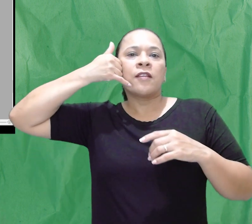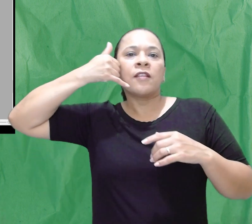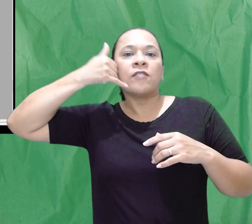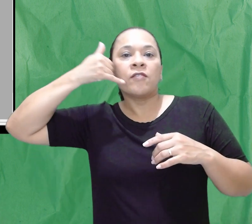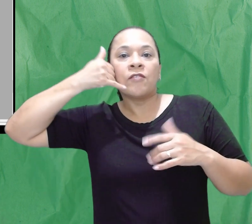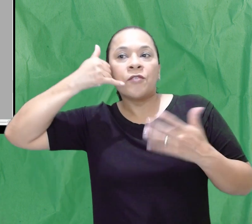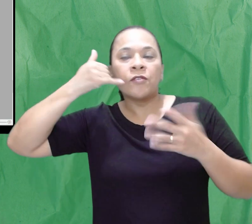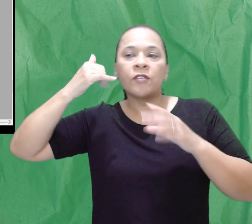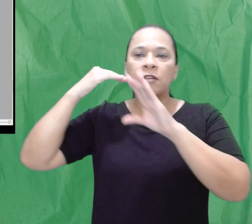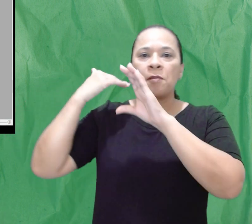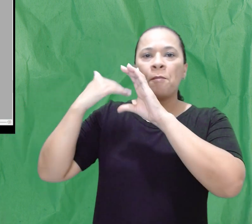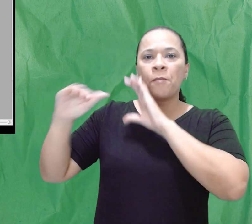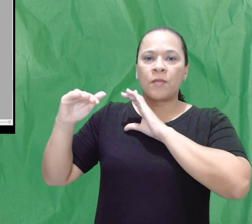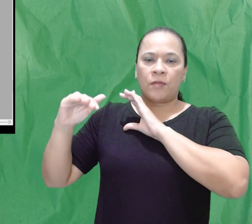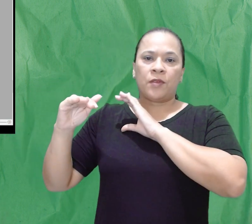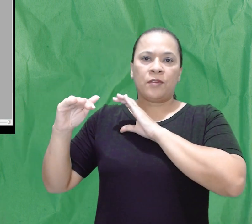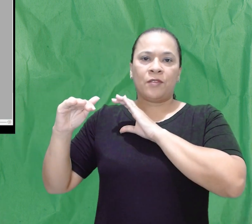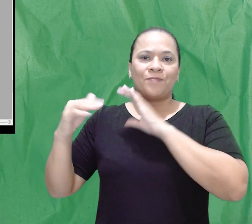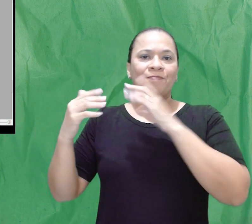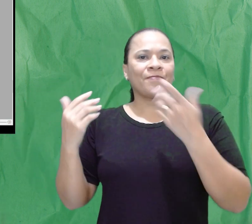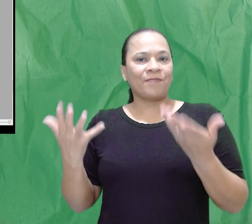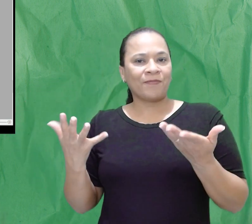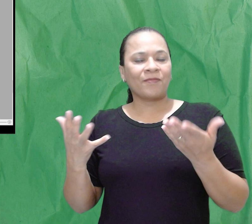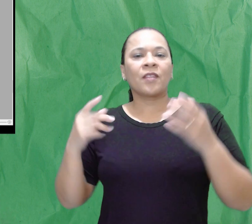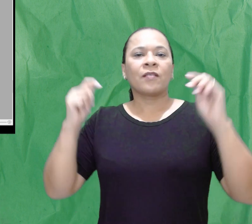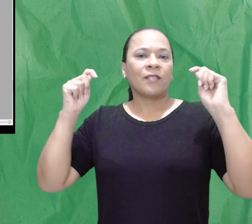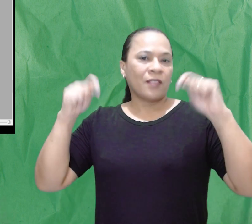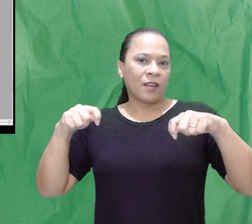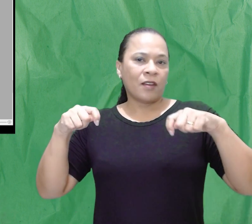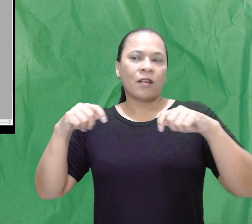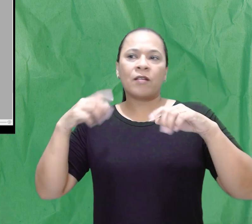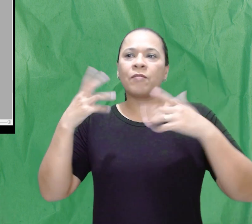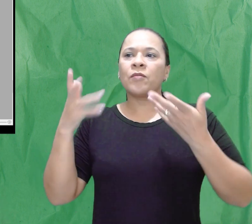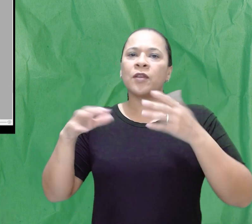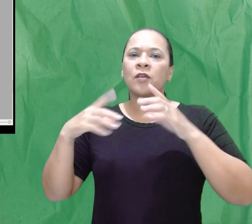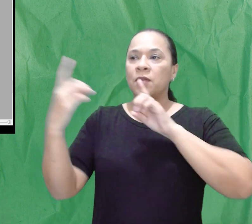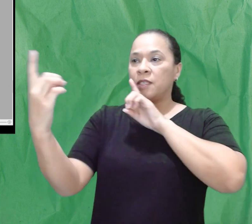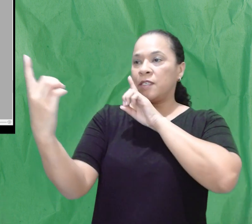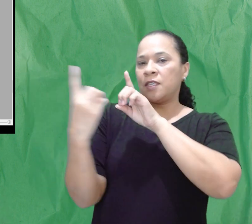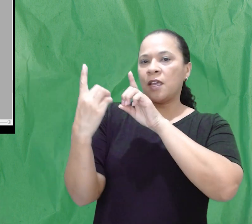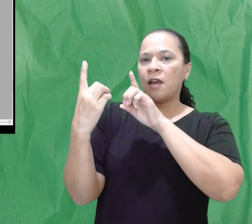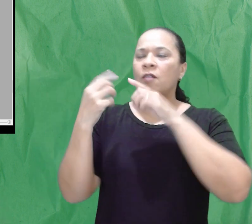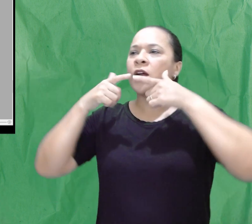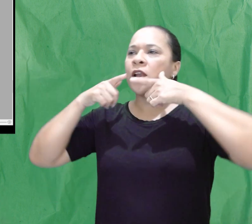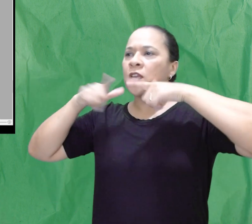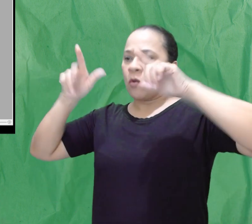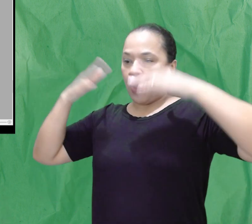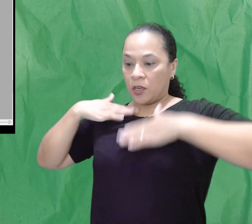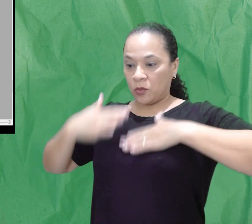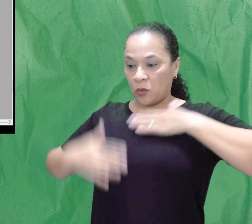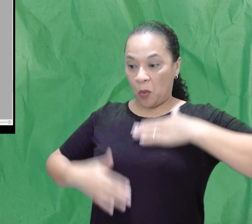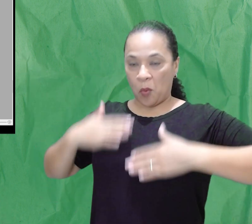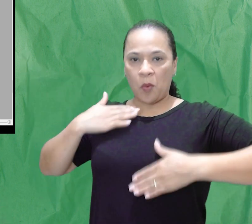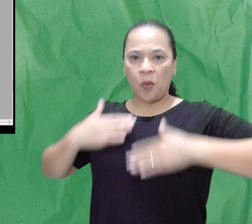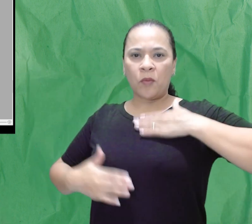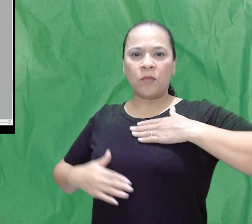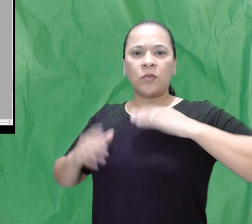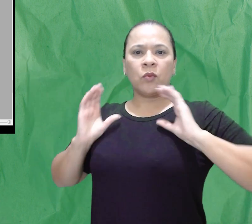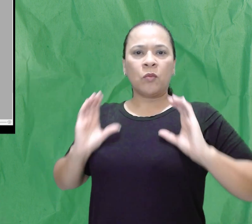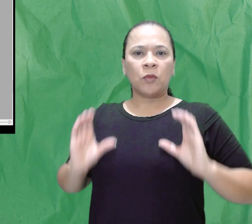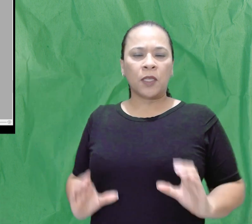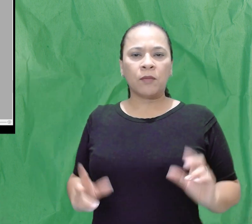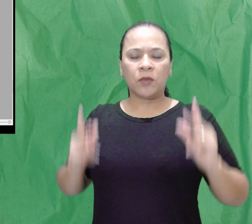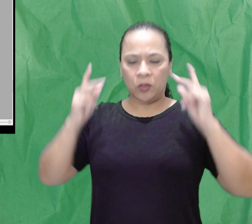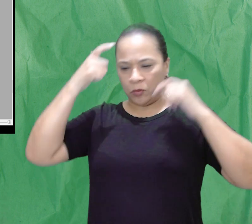que no atendimento presencial, a gente tem a vantagem de usar a nossa linguagem corporal. A nossa expressão diz muito, a